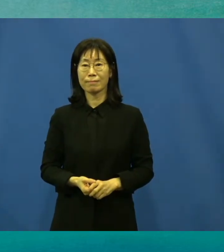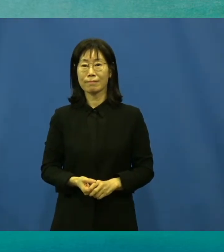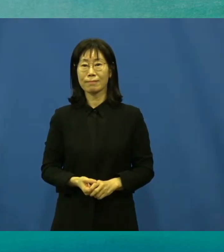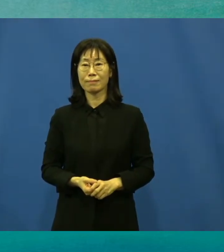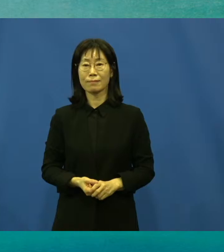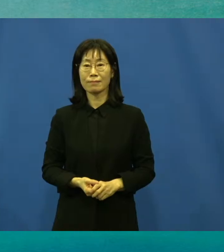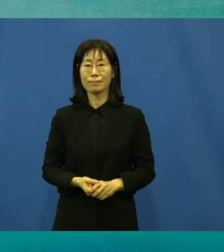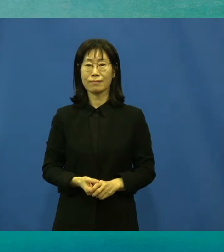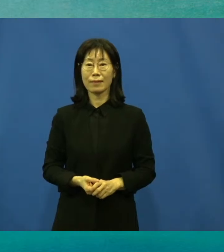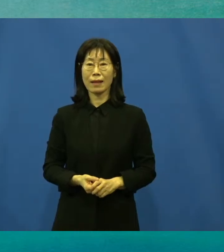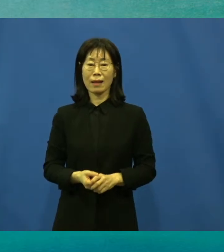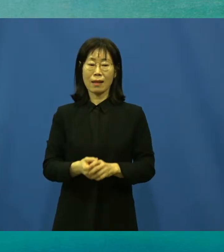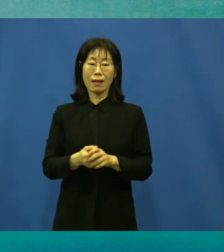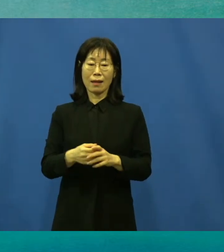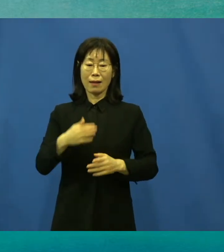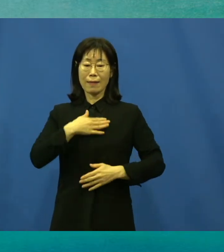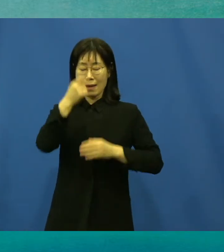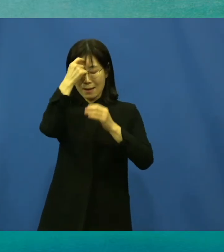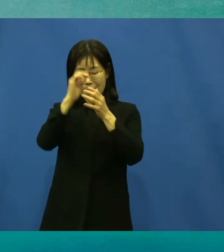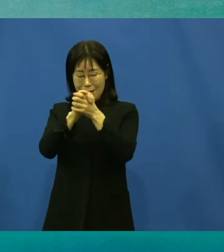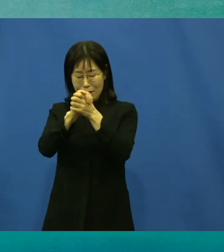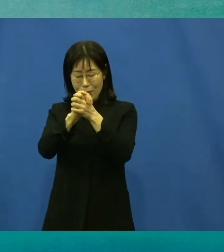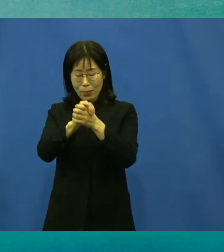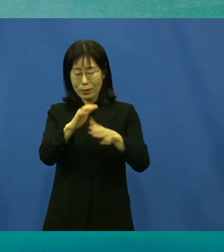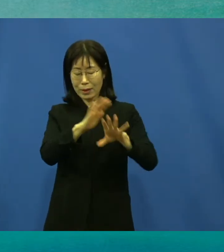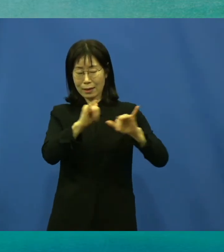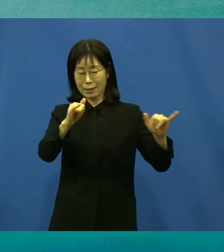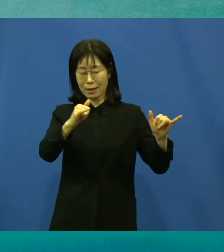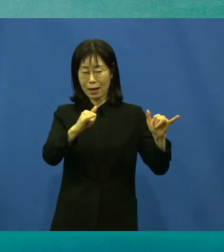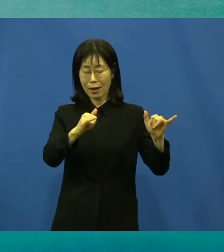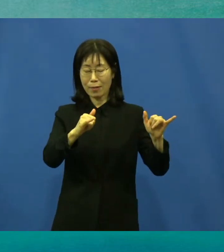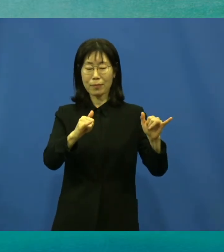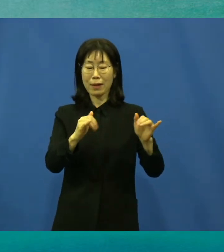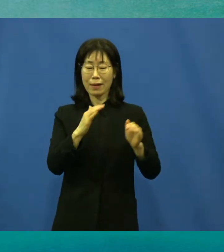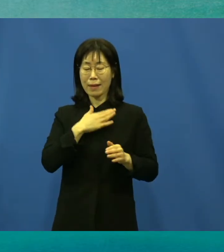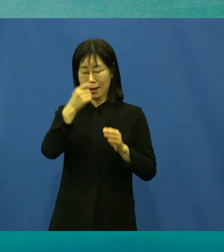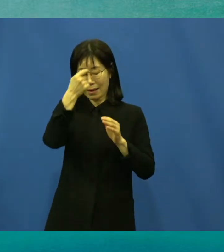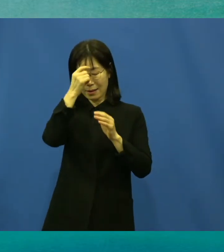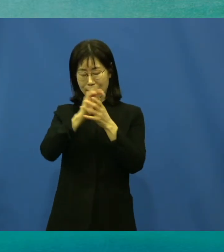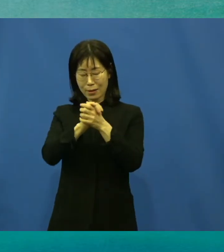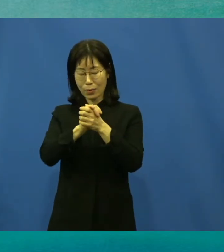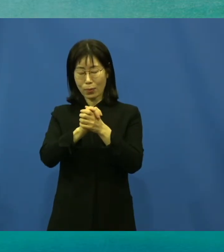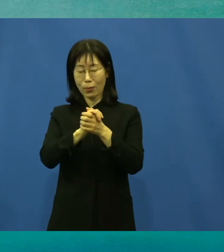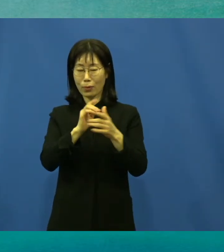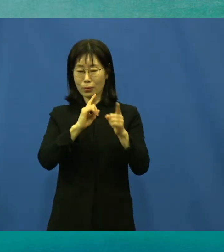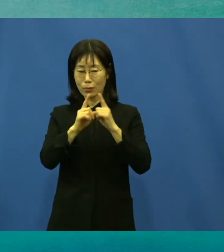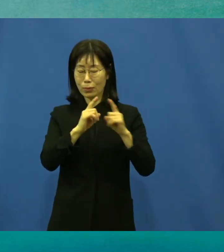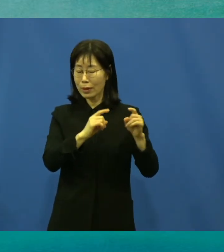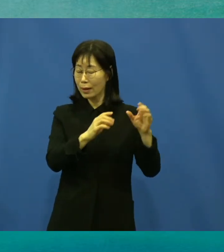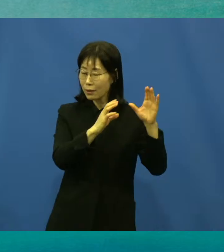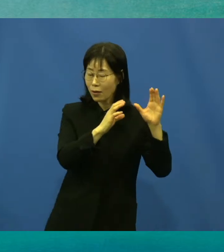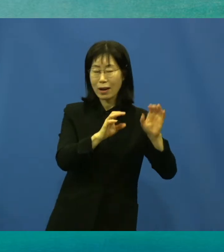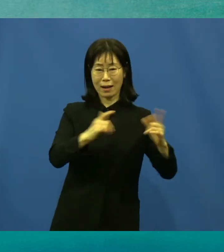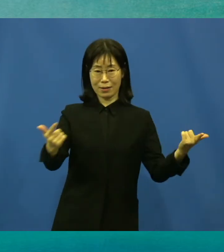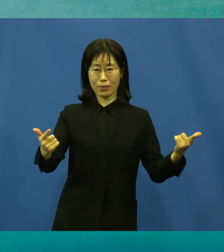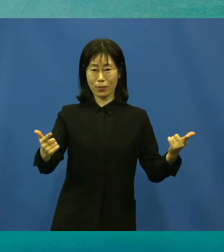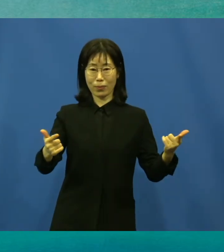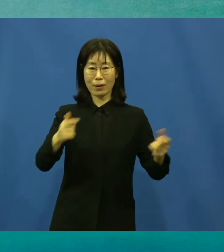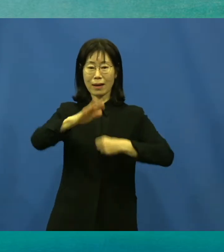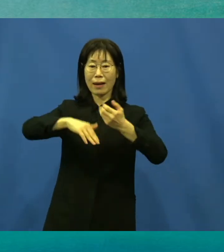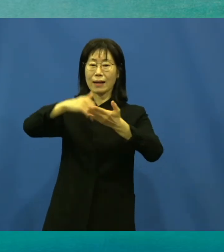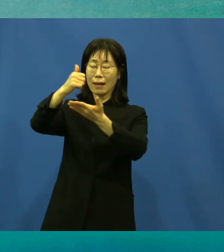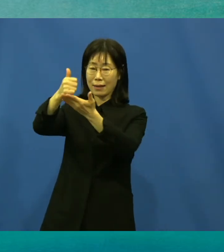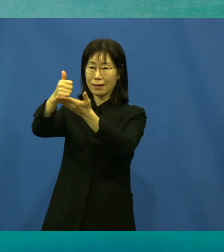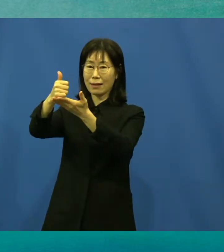사람이 듣는 게 아닙니다. 하늘의 하나님이 들으신다. 내 기도를. 엄청난 것입니다. 자, 요나는